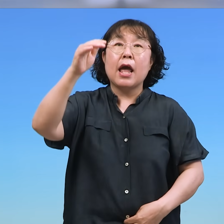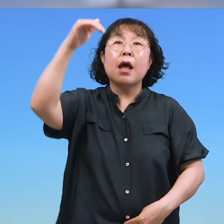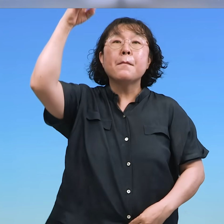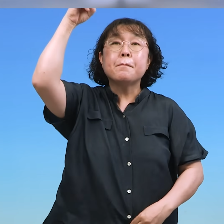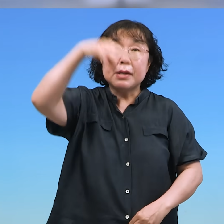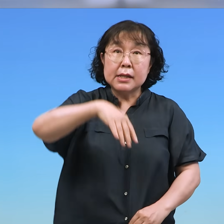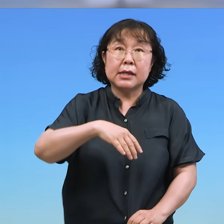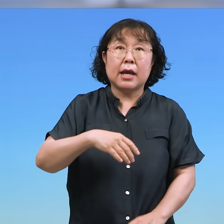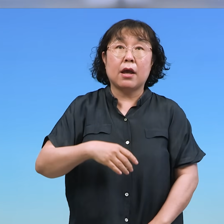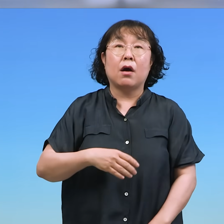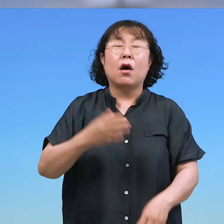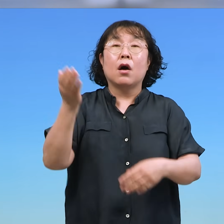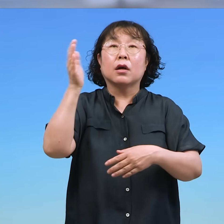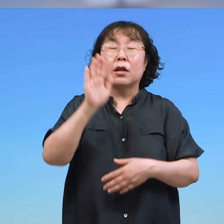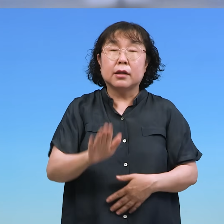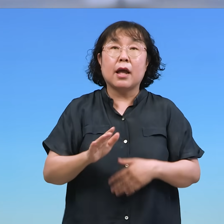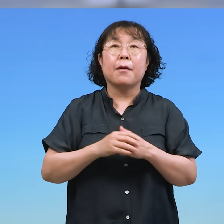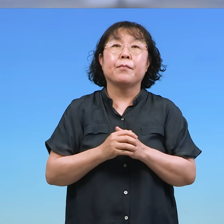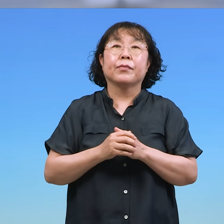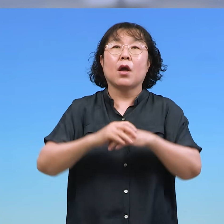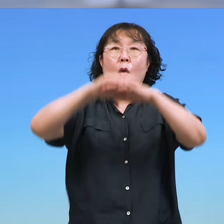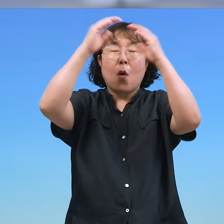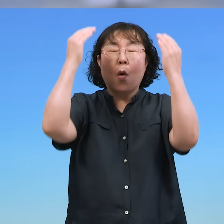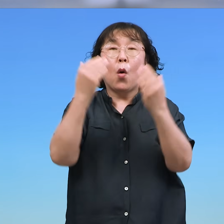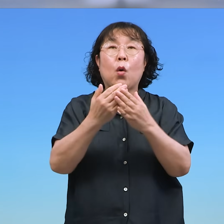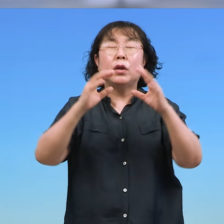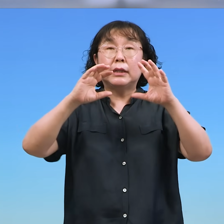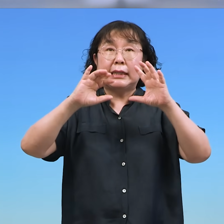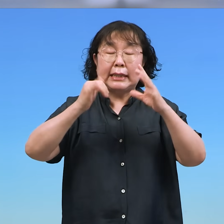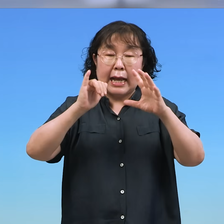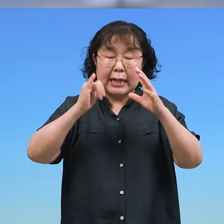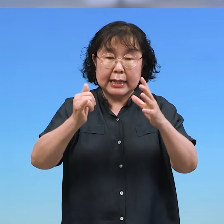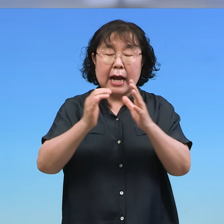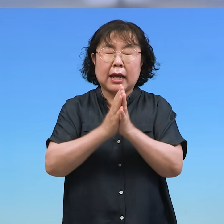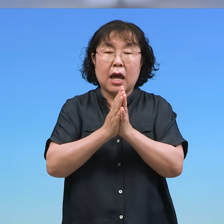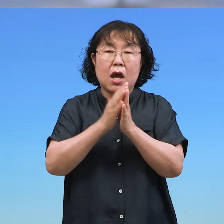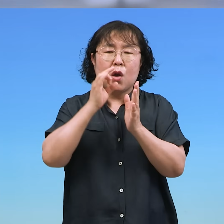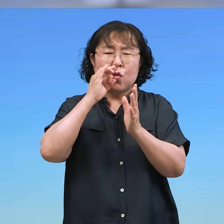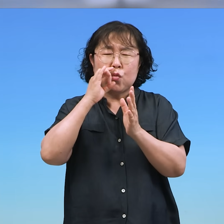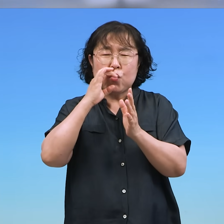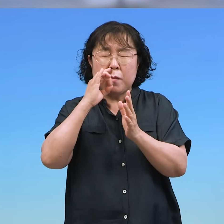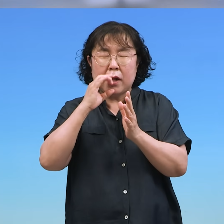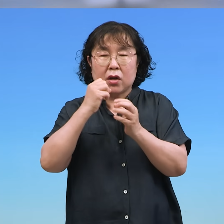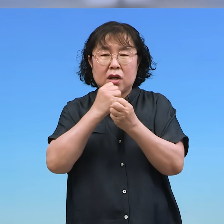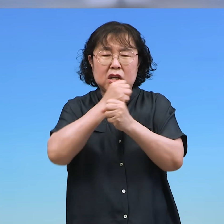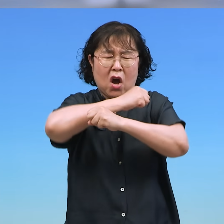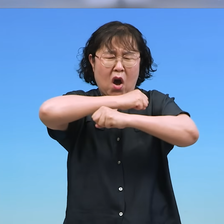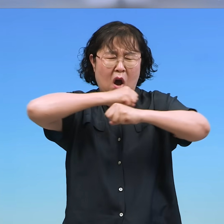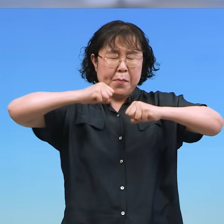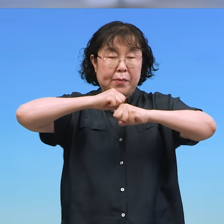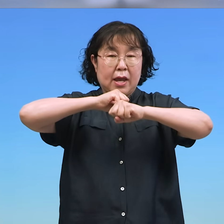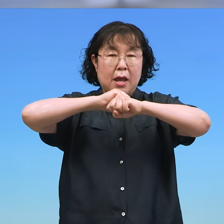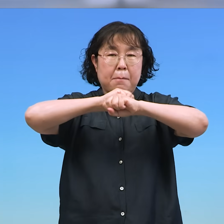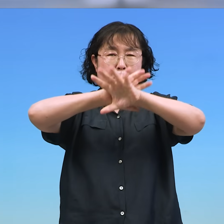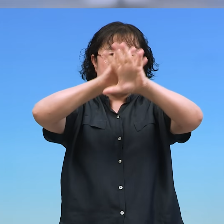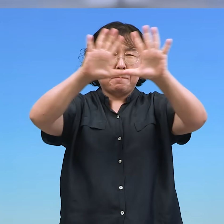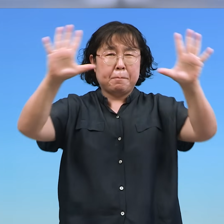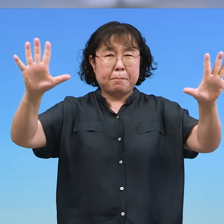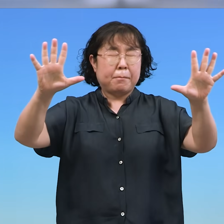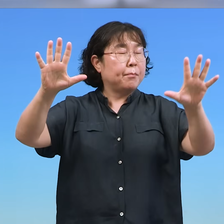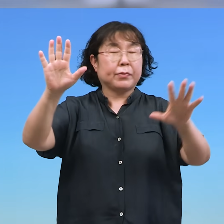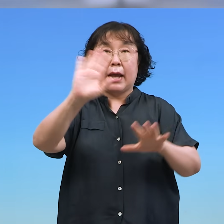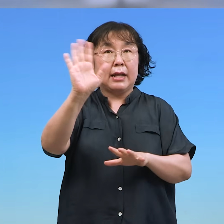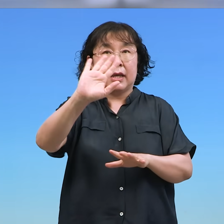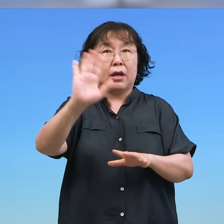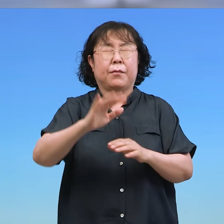강조했습니까? 온 세상을 다 궁금한 거 다 밝혀주고 이게 아니에요. 그죠? 조그만한 손으로 가볍게